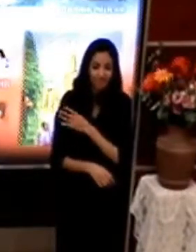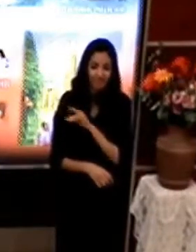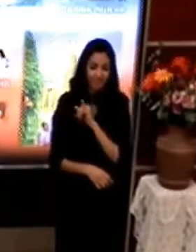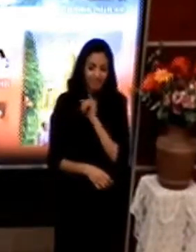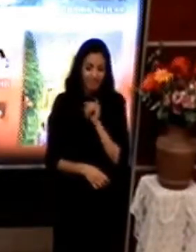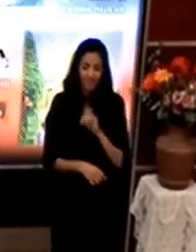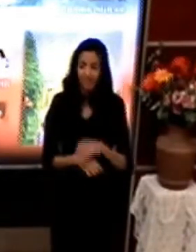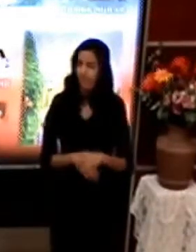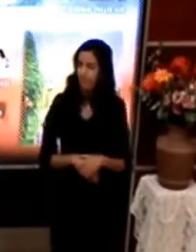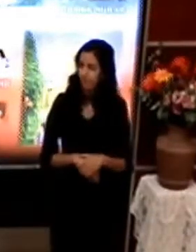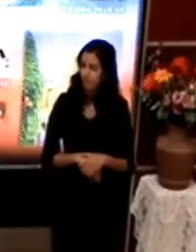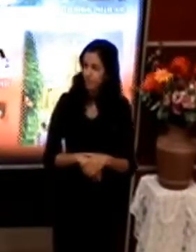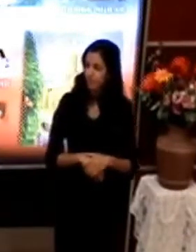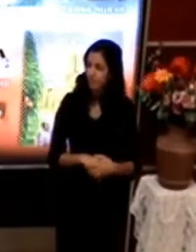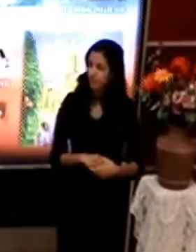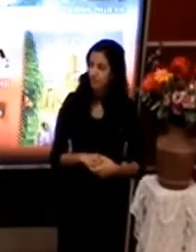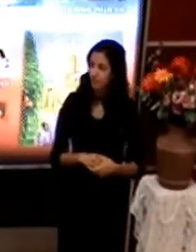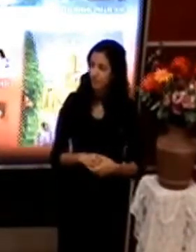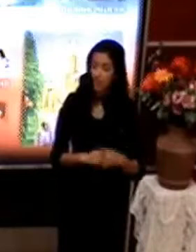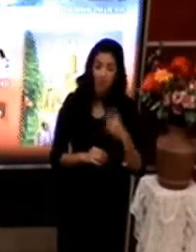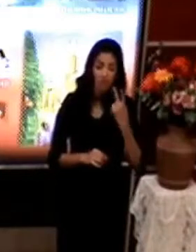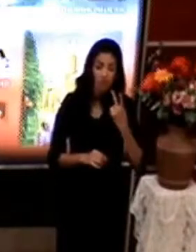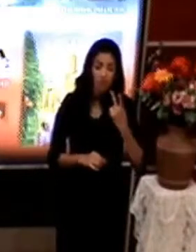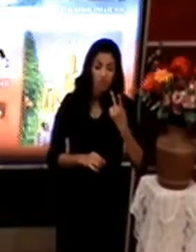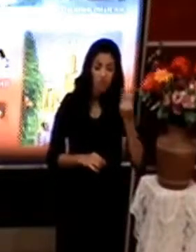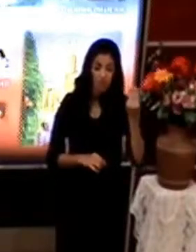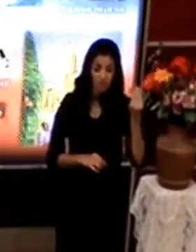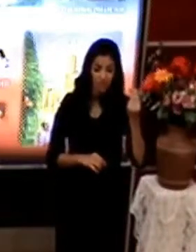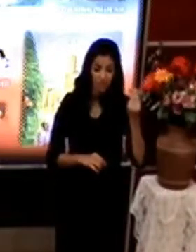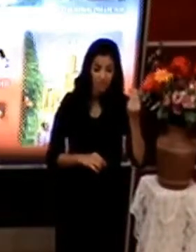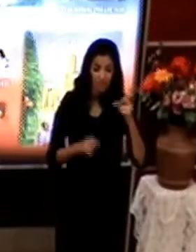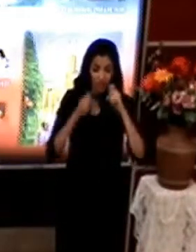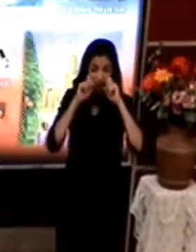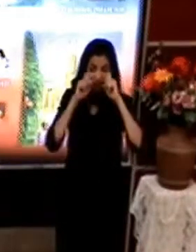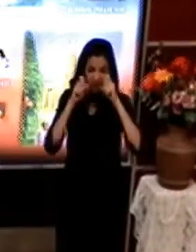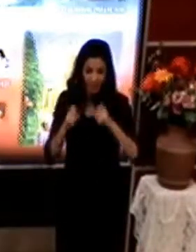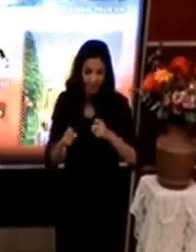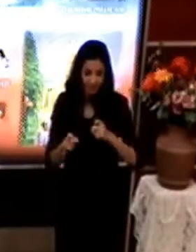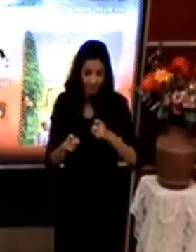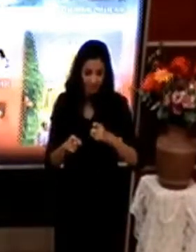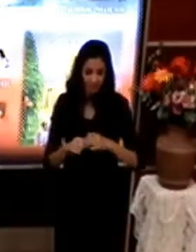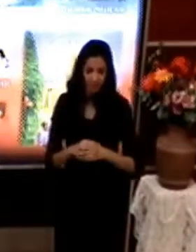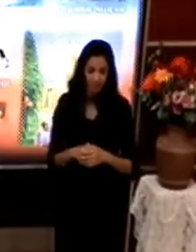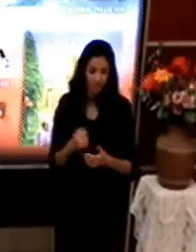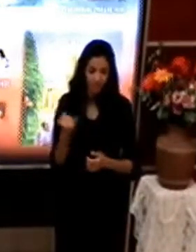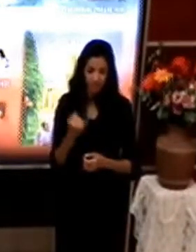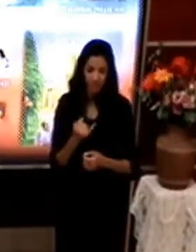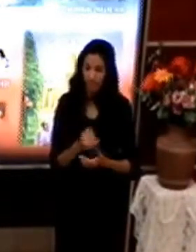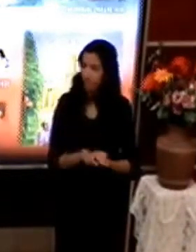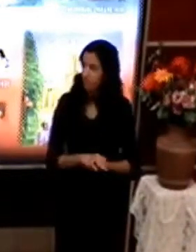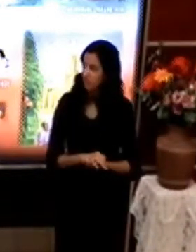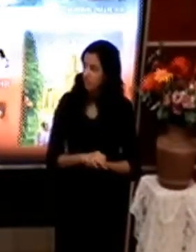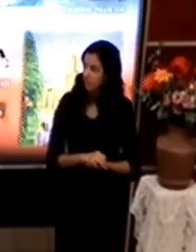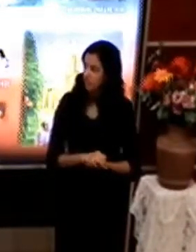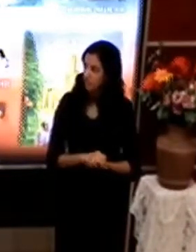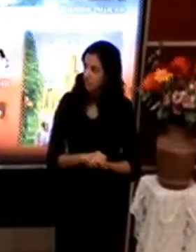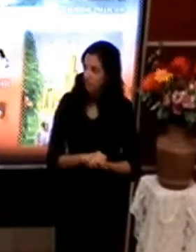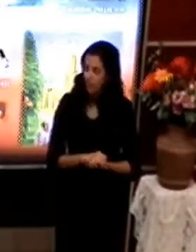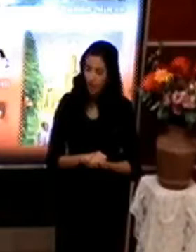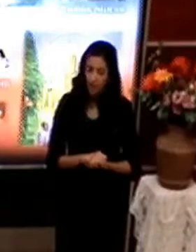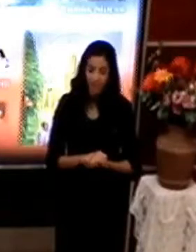che, claro, pasaron dos sábados que yo iba y me dice, che, ¿sabes una cosa? Me dice, los homosexuales sanaron, me